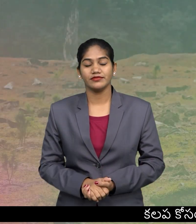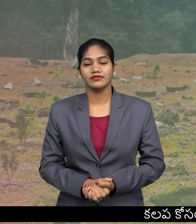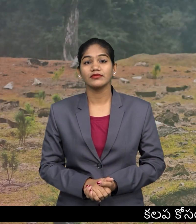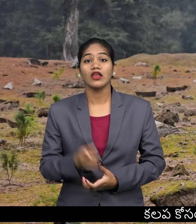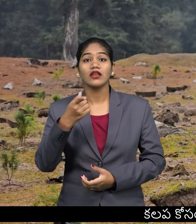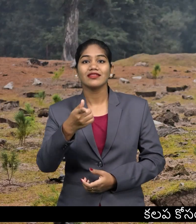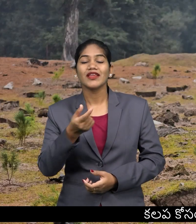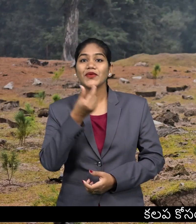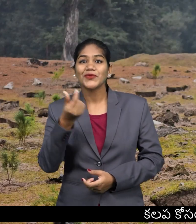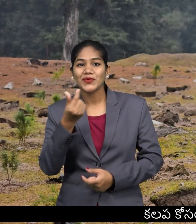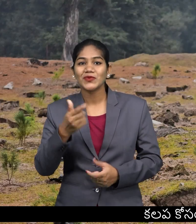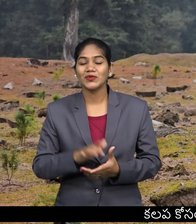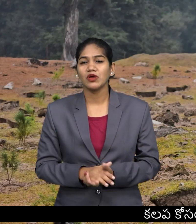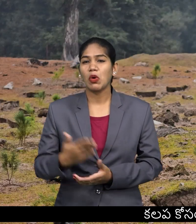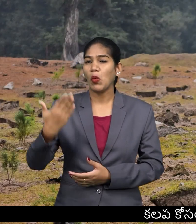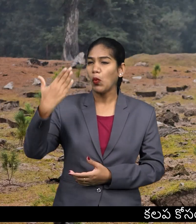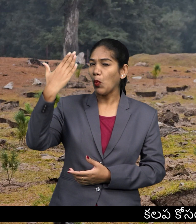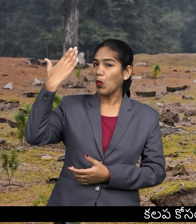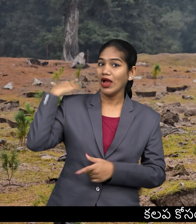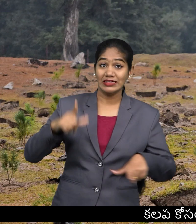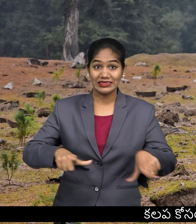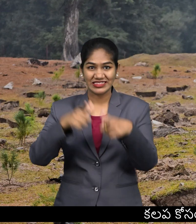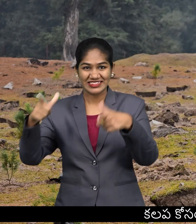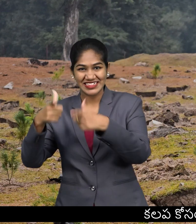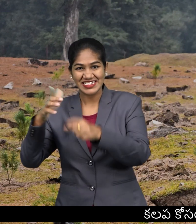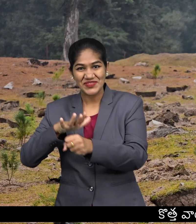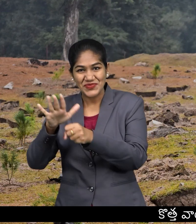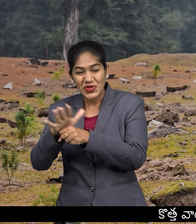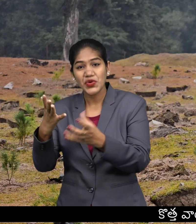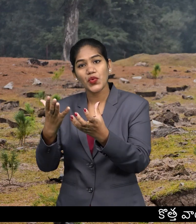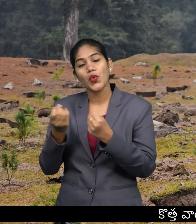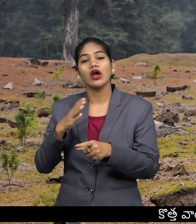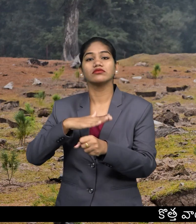కలప కోసం పాత చెట్లను నరికి కొత్త వాటిని పెంచేవారు.